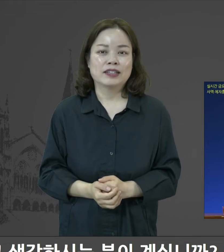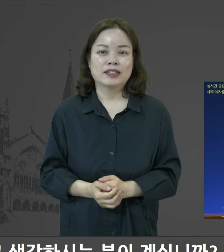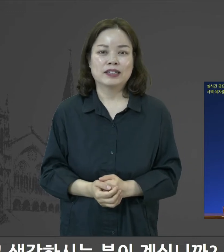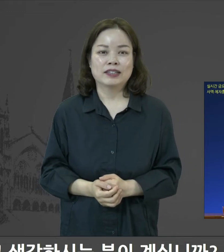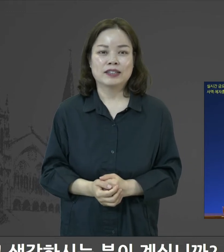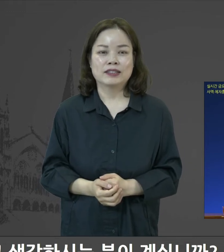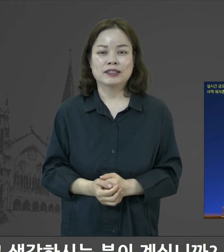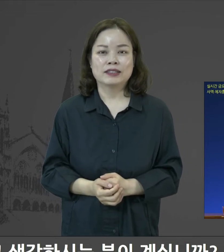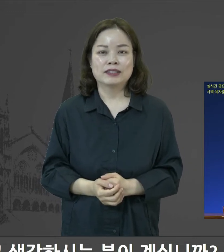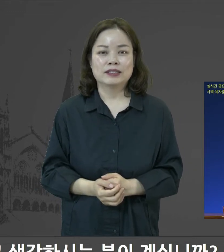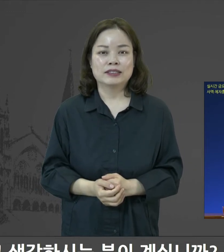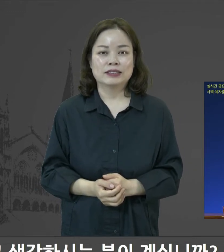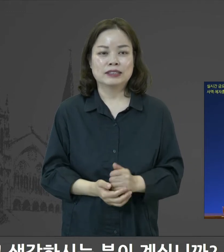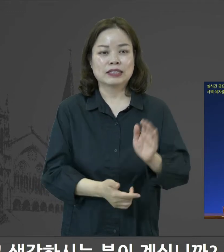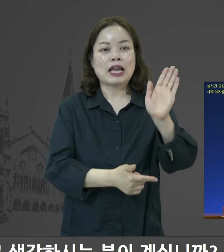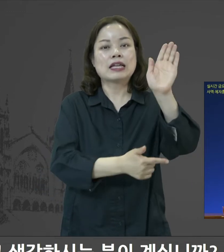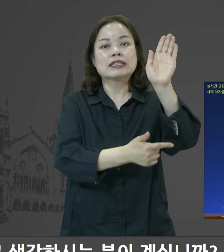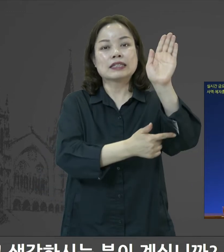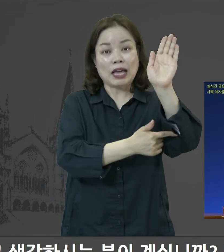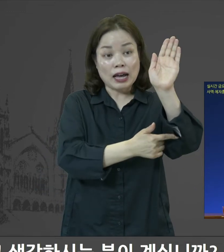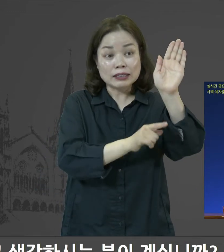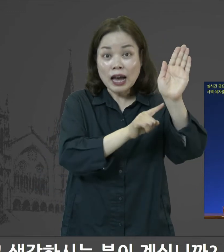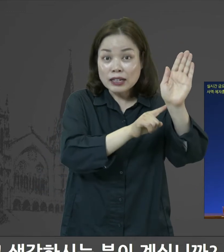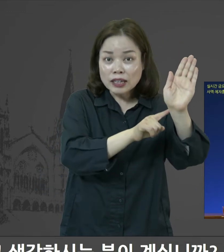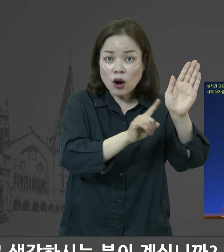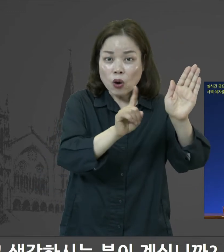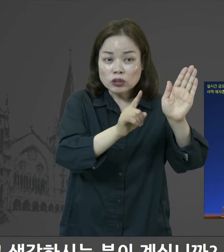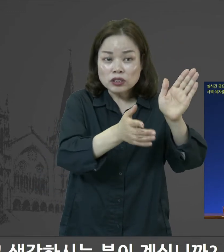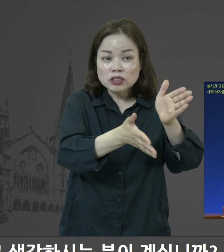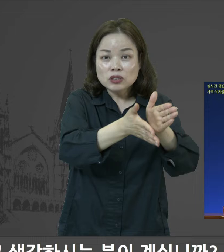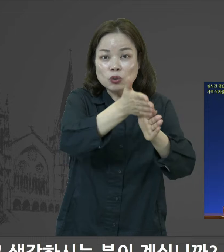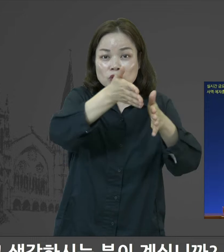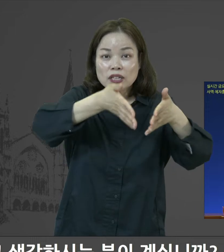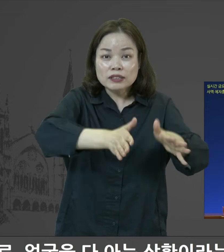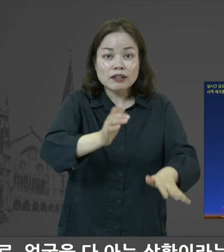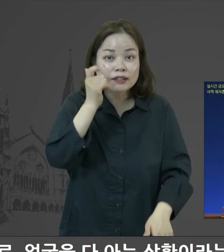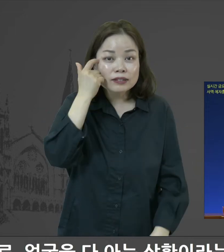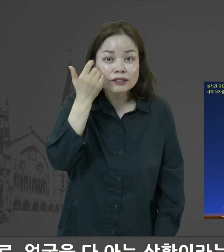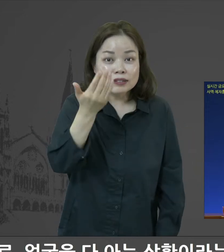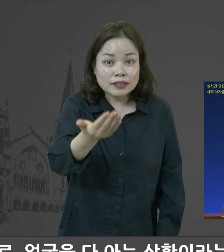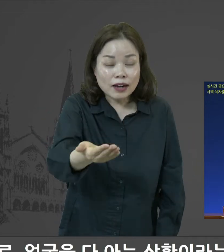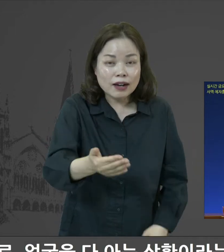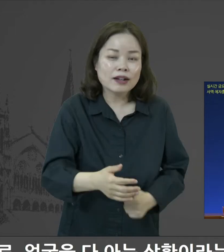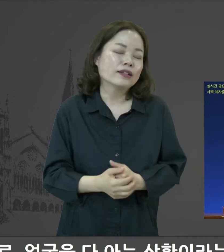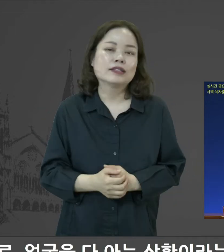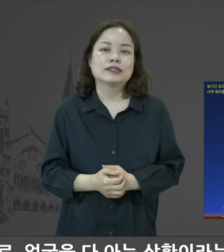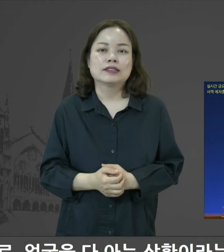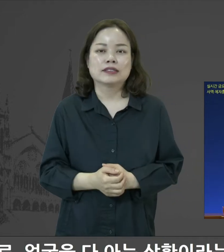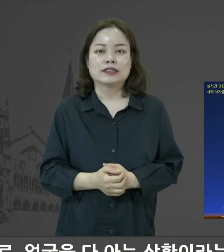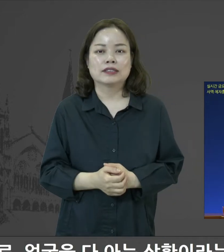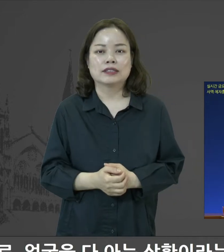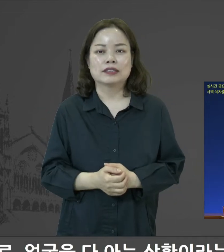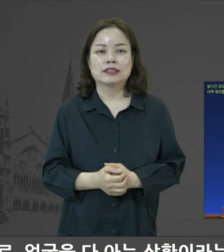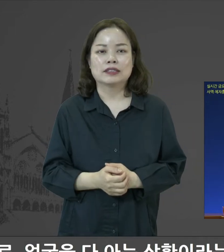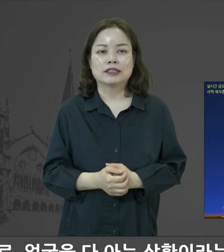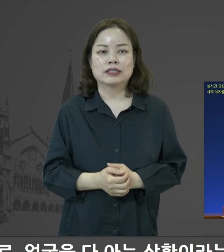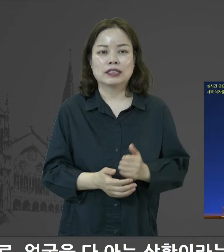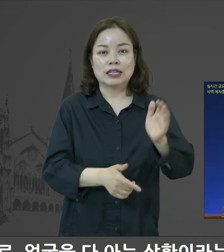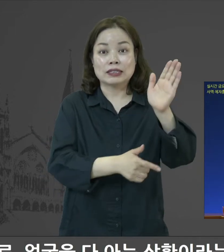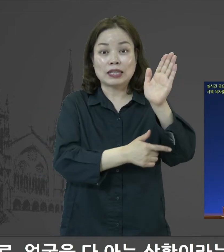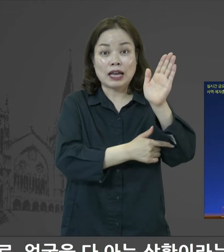그러면 나다나엘은 도대체 어느 도시 출신일까? 이게 저 요한복음 뒤에 가면요,